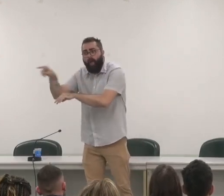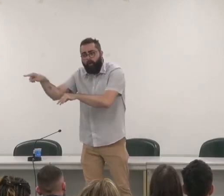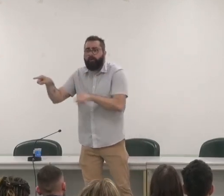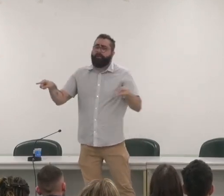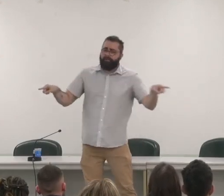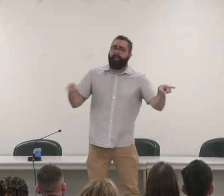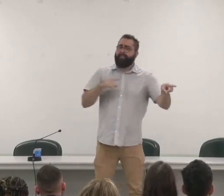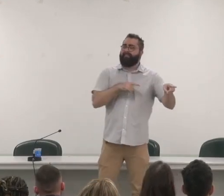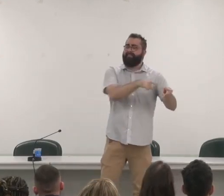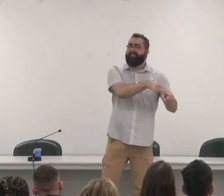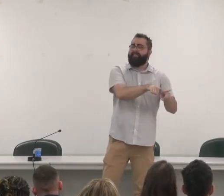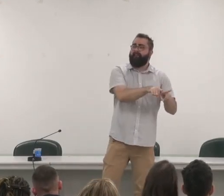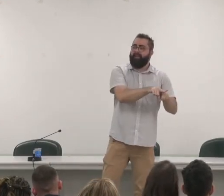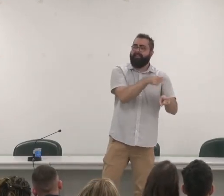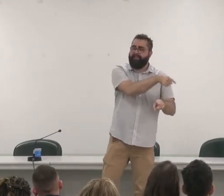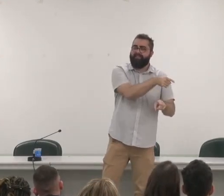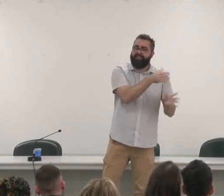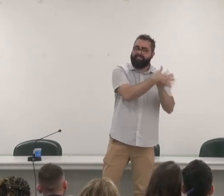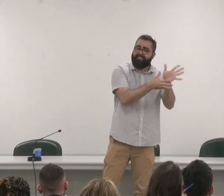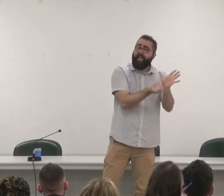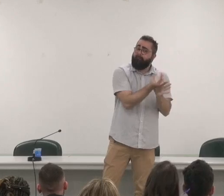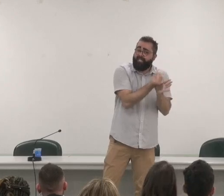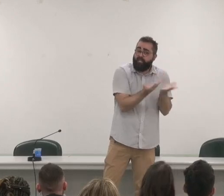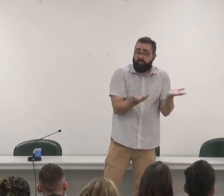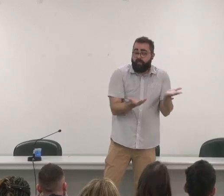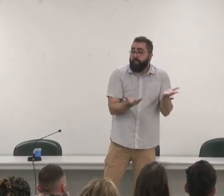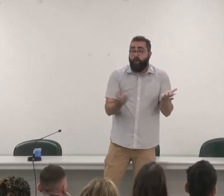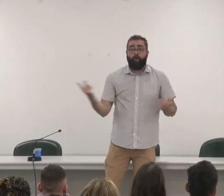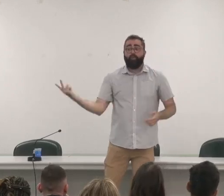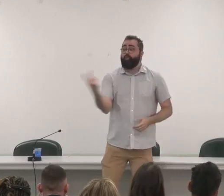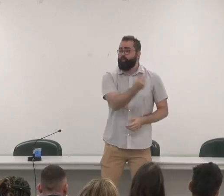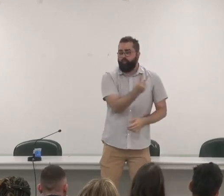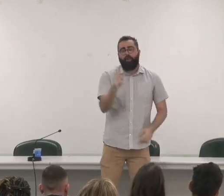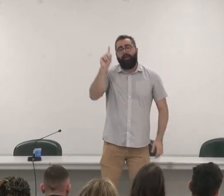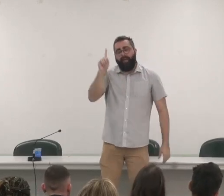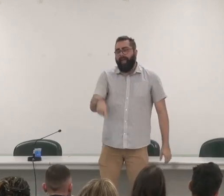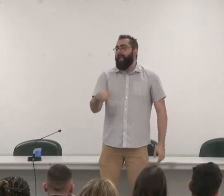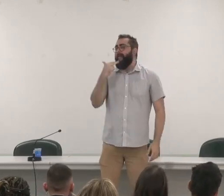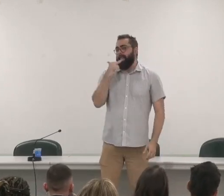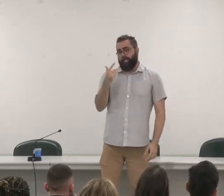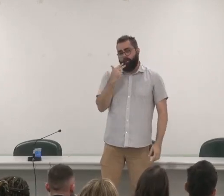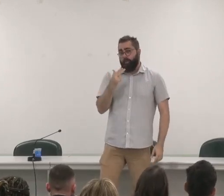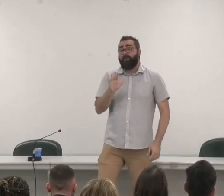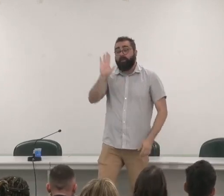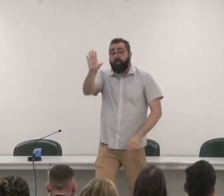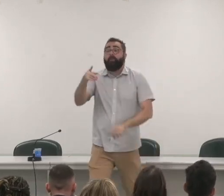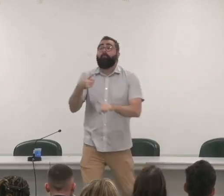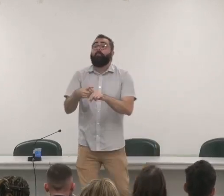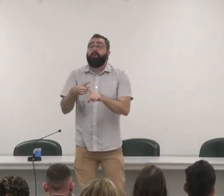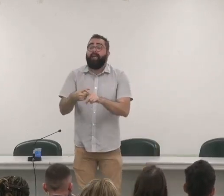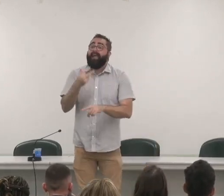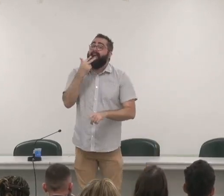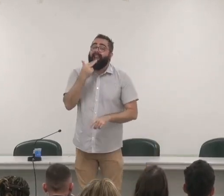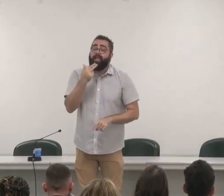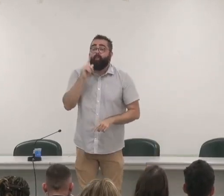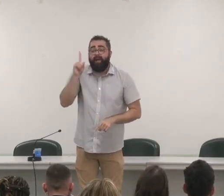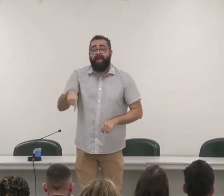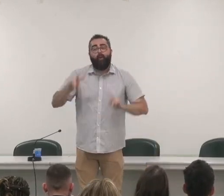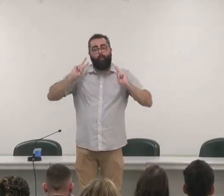E as características, as propriedades linguísticas que são encontradas nas línguas orais também são encontradas nas línguas de sinais emergentes.